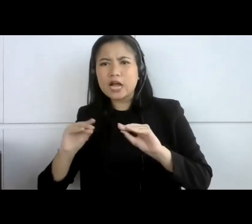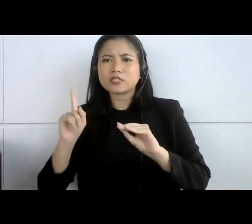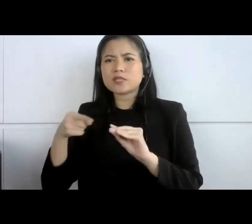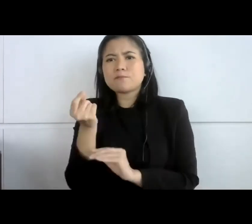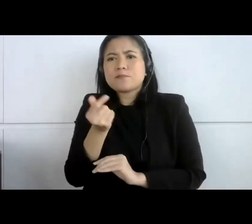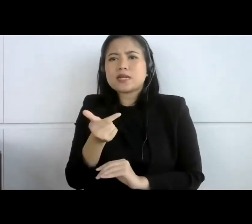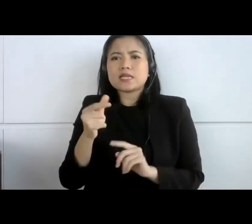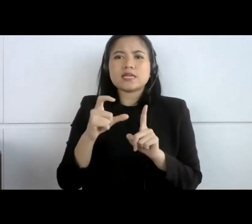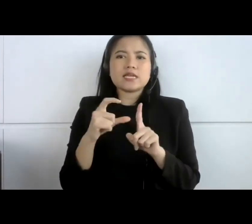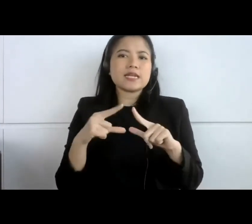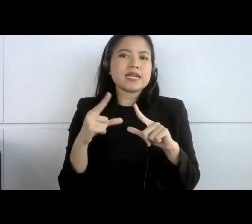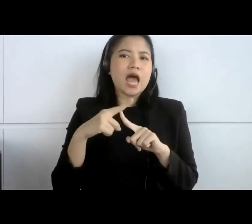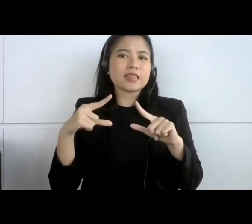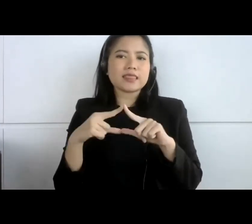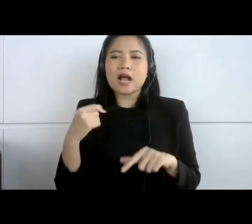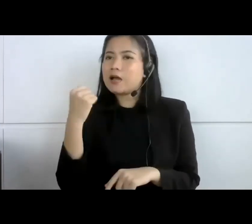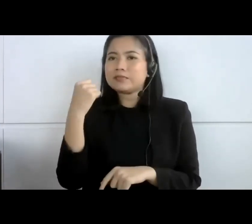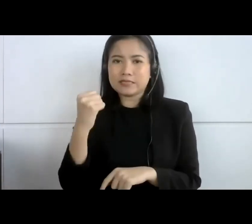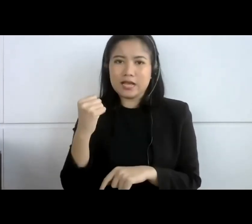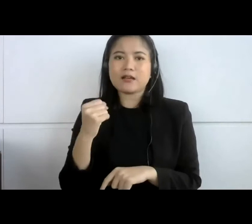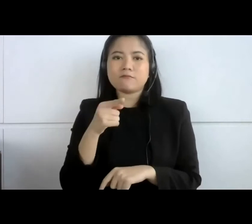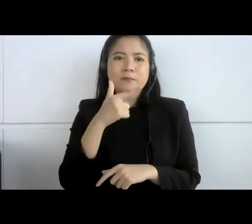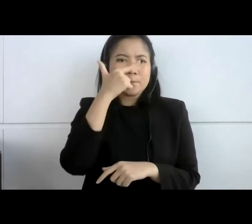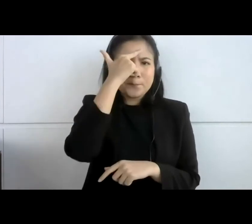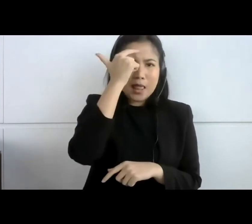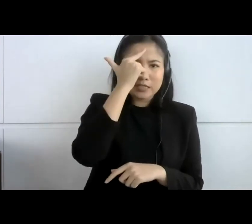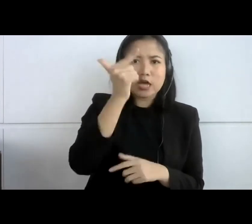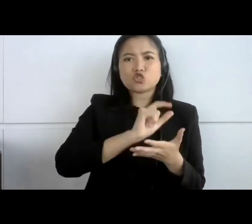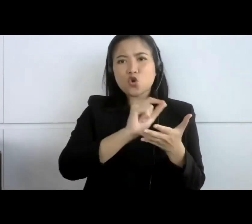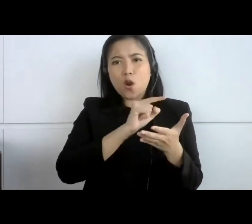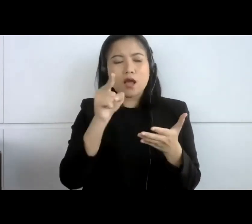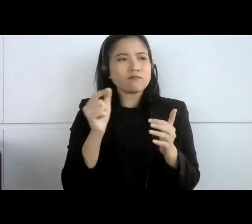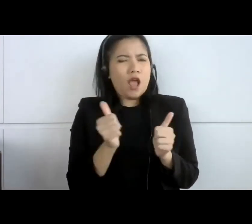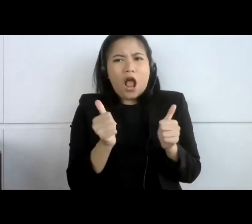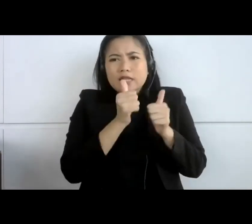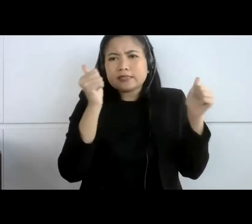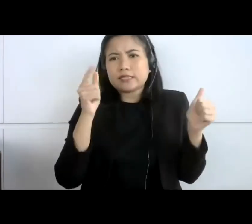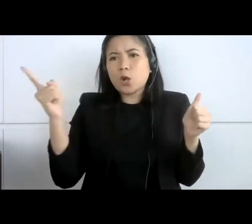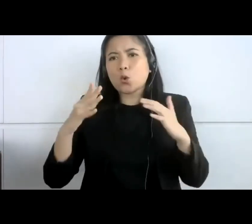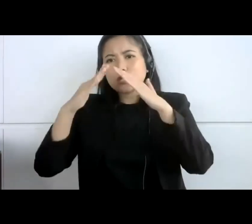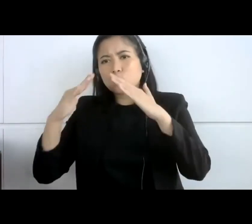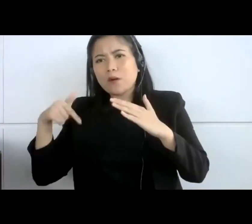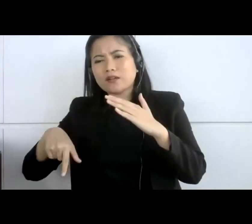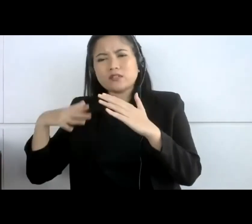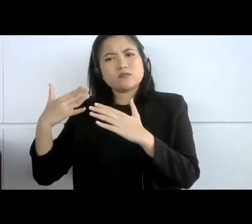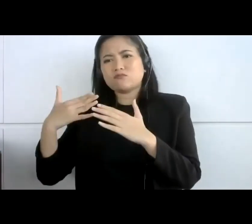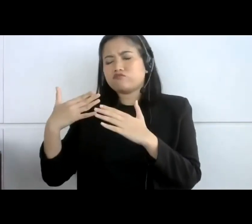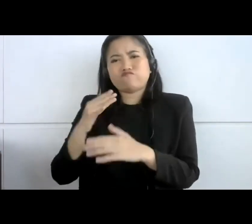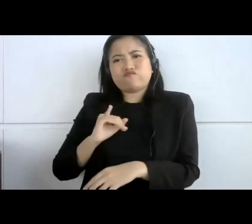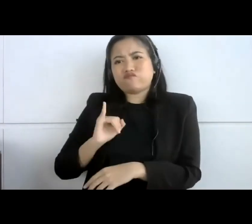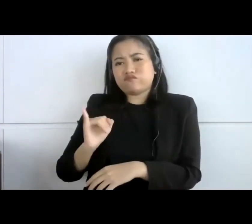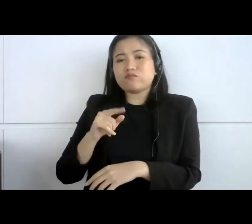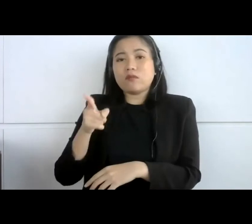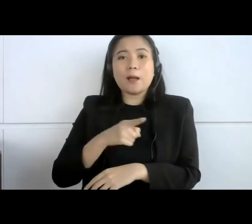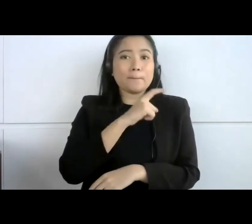Belajar di sekolah jauh lebih mengasihkan daripada belajar di rumah. Ibu guru dan Pak Guru